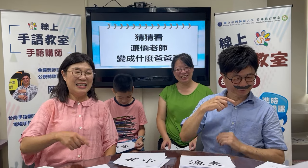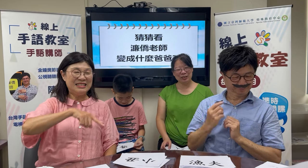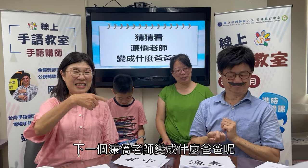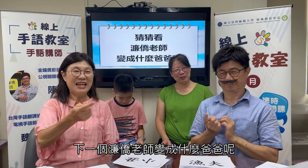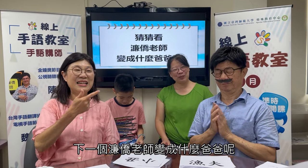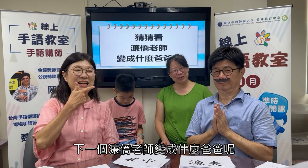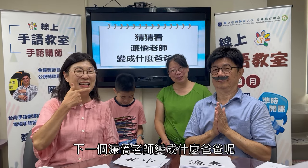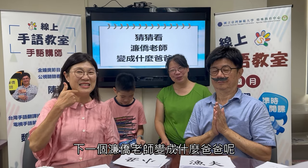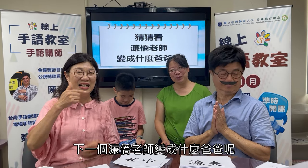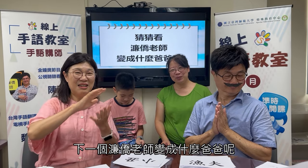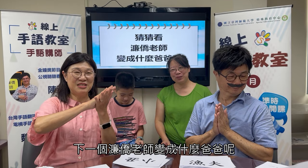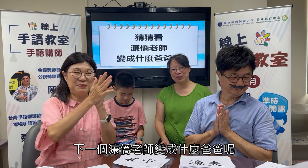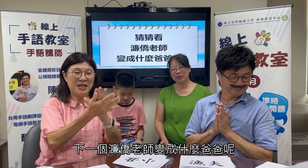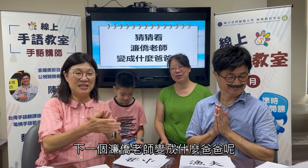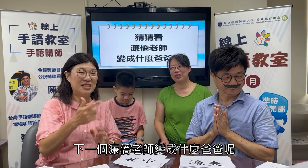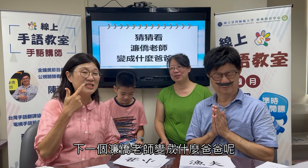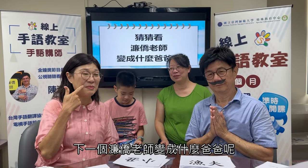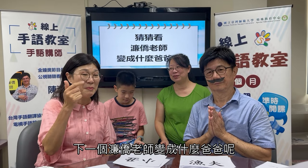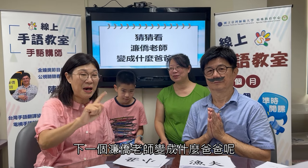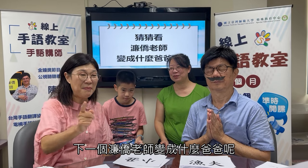下一个，连桥老师变成什么爸爸呢？